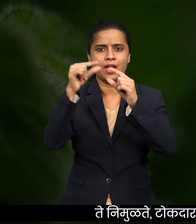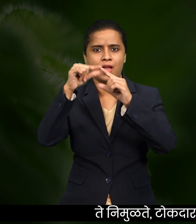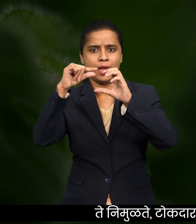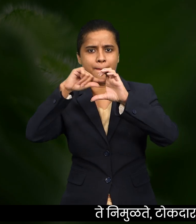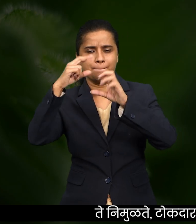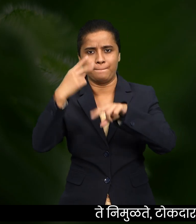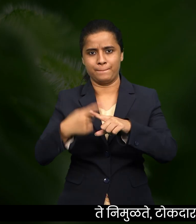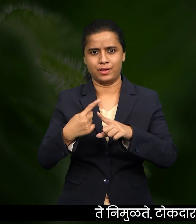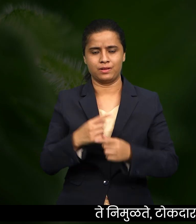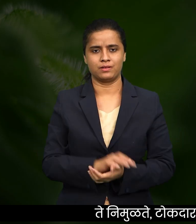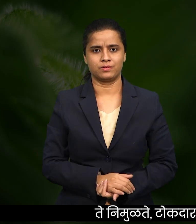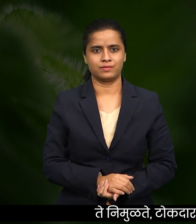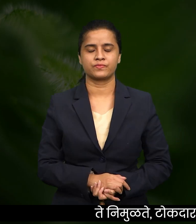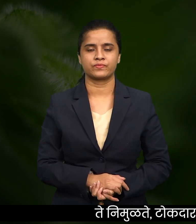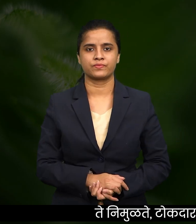शकतात.